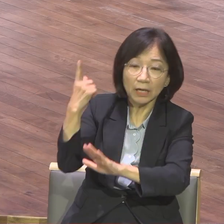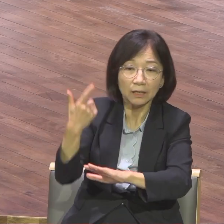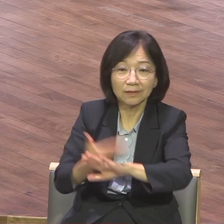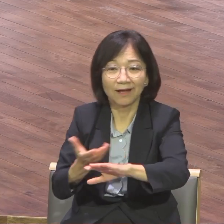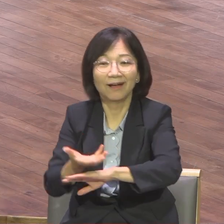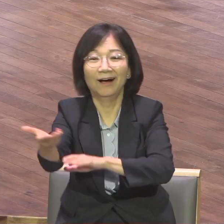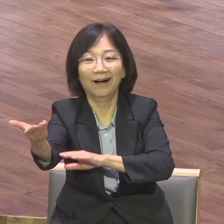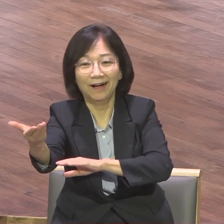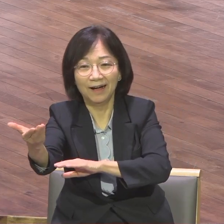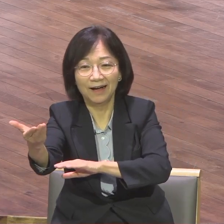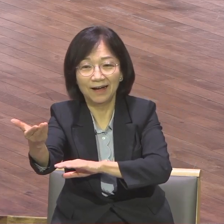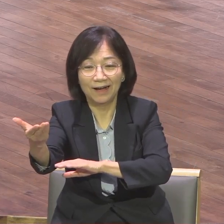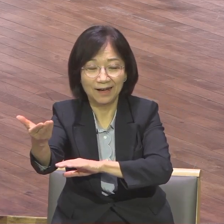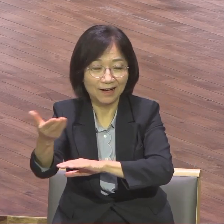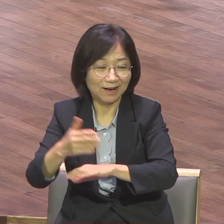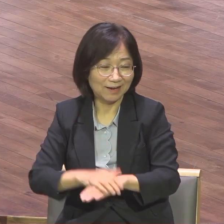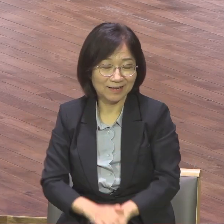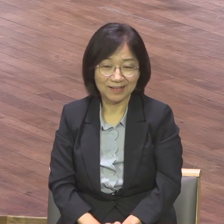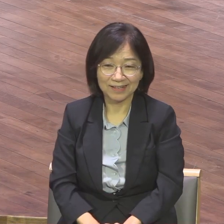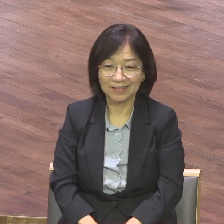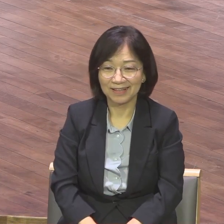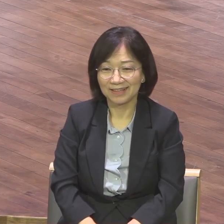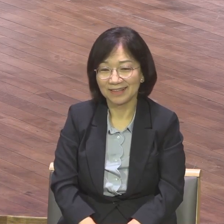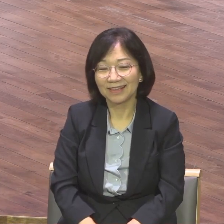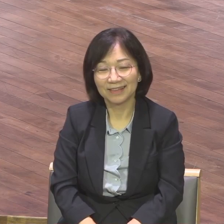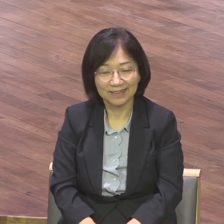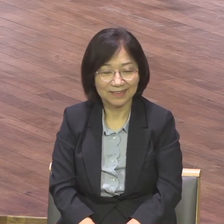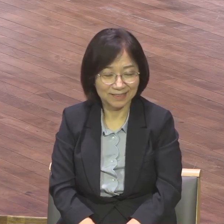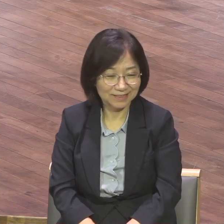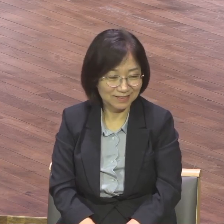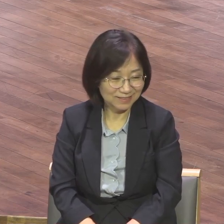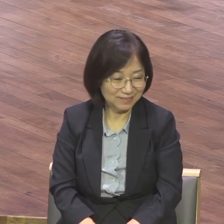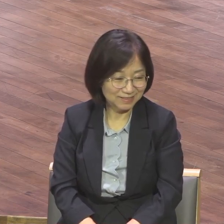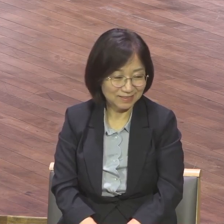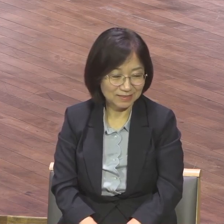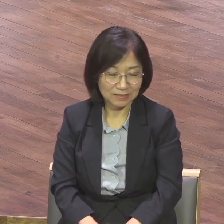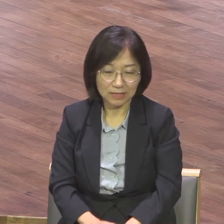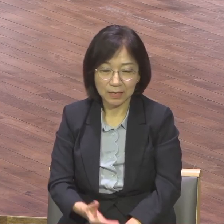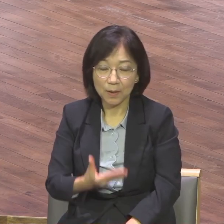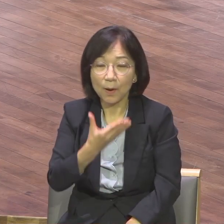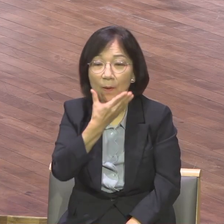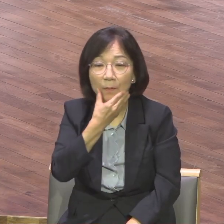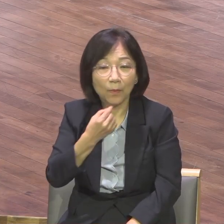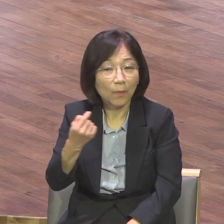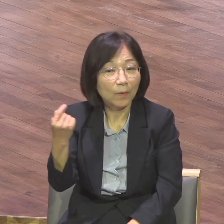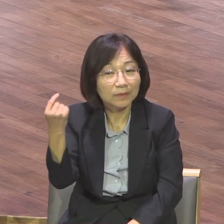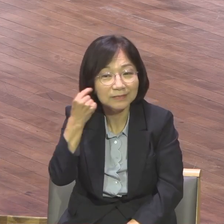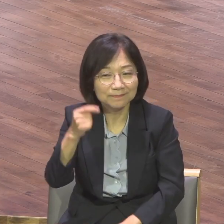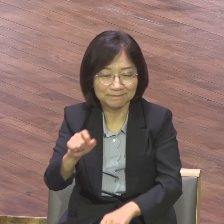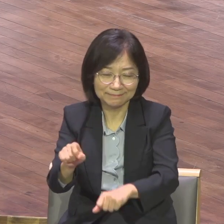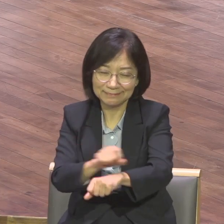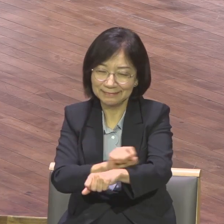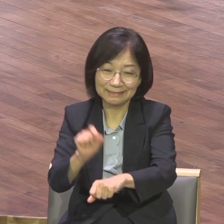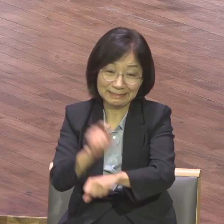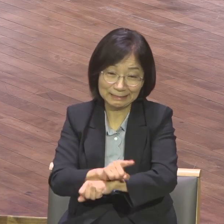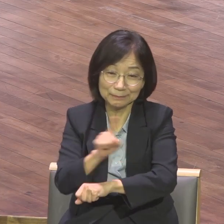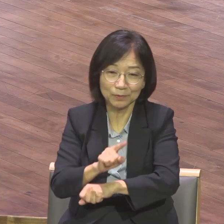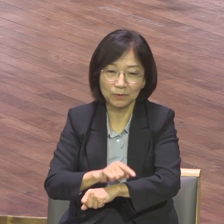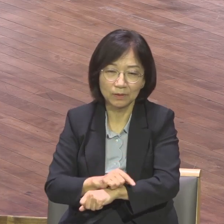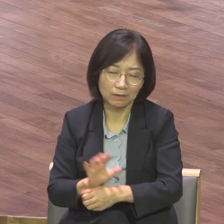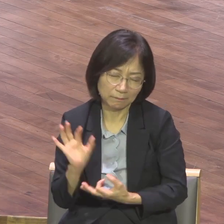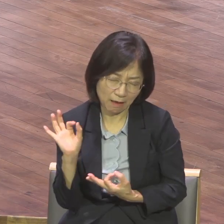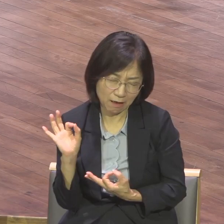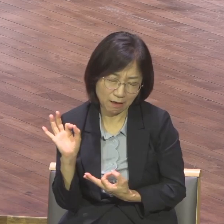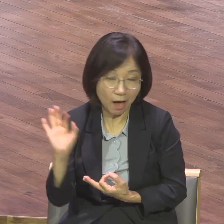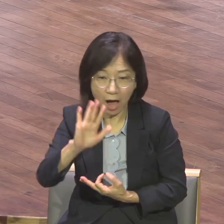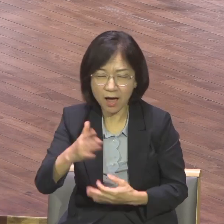복음이 이방인에게로 가게 된 계기가 됐는데 복음의 특징이 뭐냐? 복음의 특징은 머물러 있지